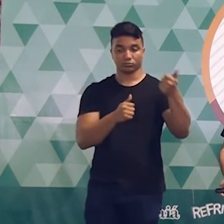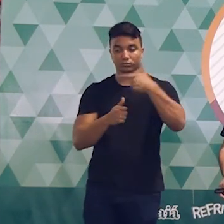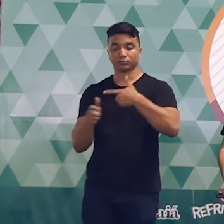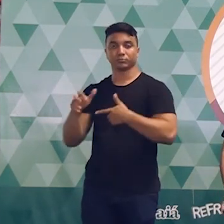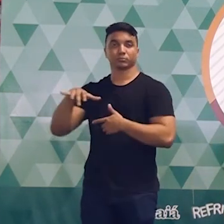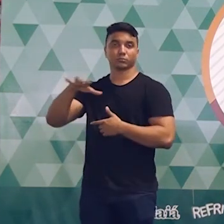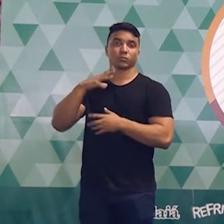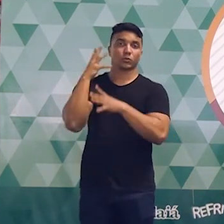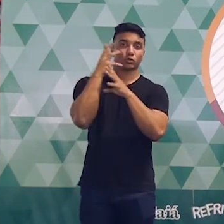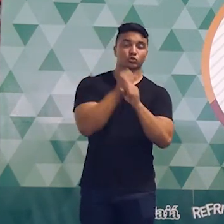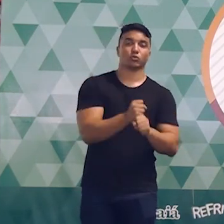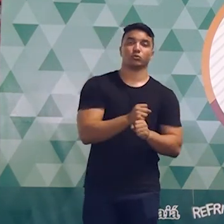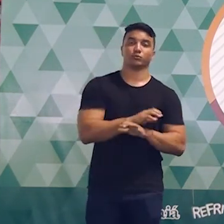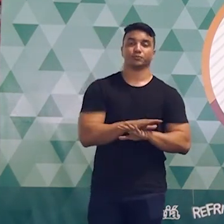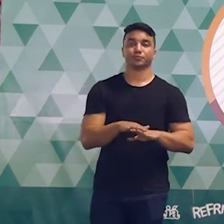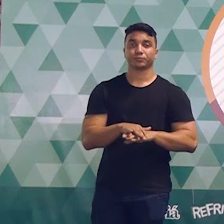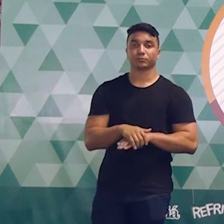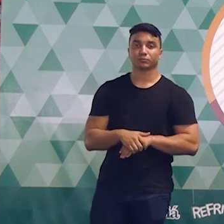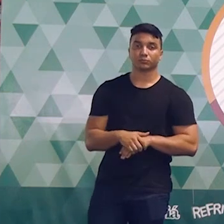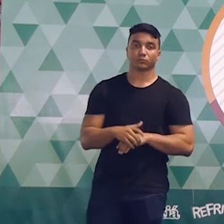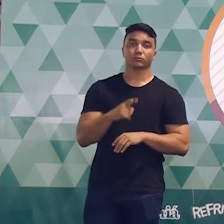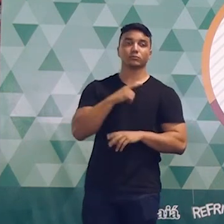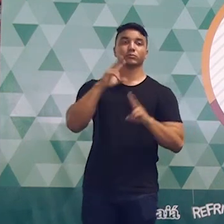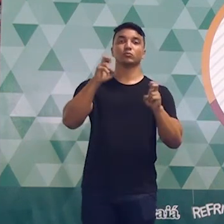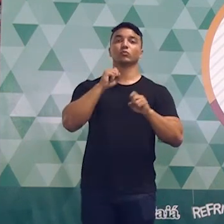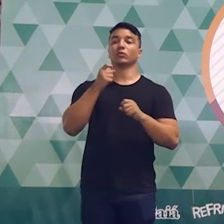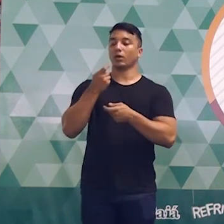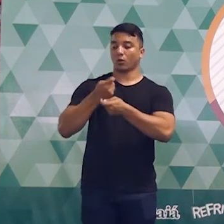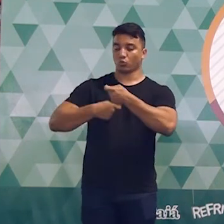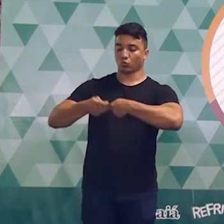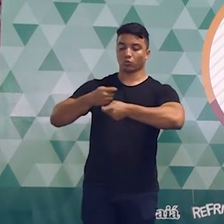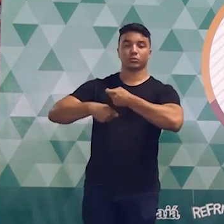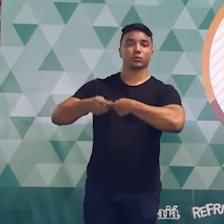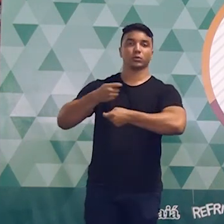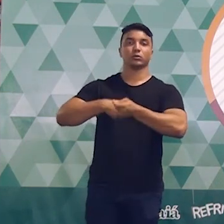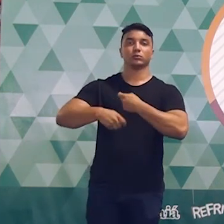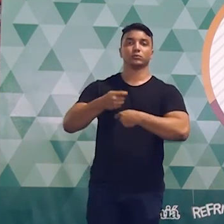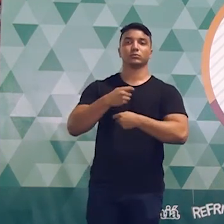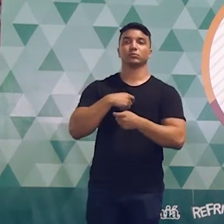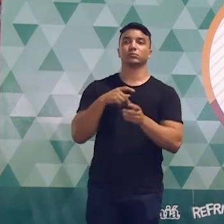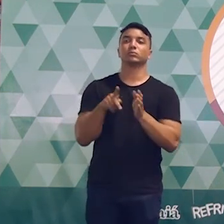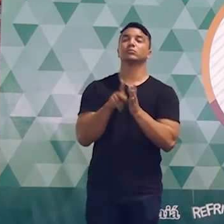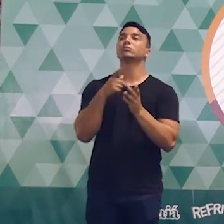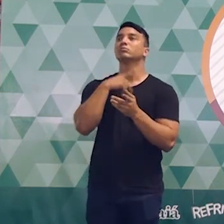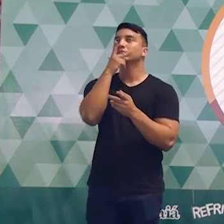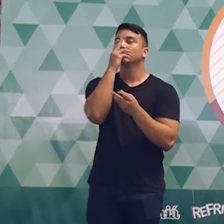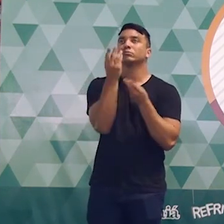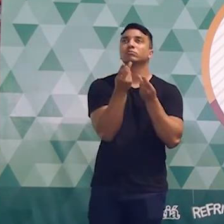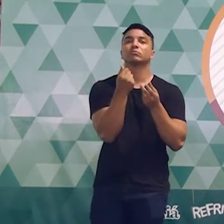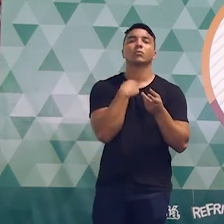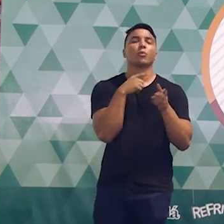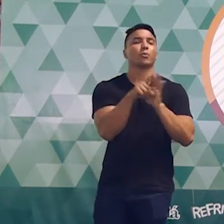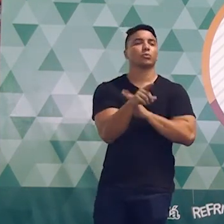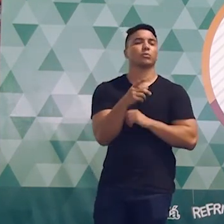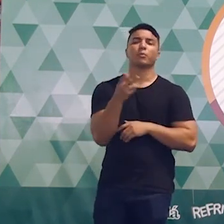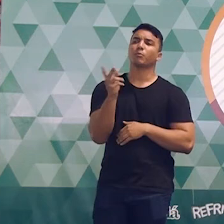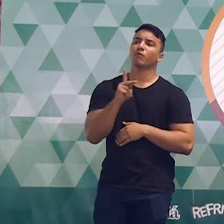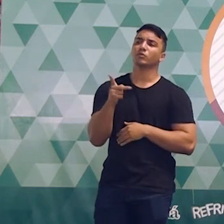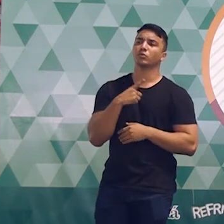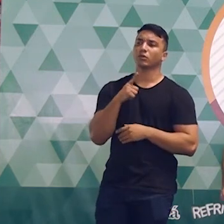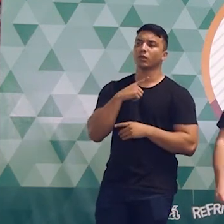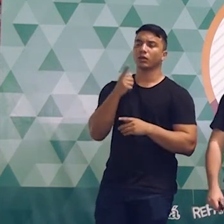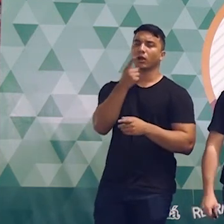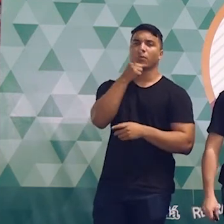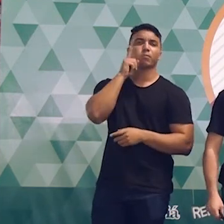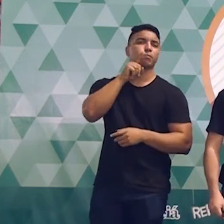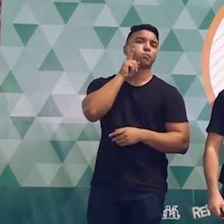questão histórica, certo? Você tem questão de economia, porque às vezes o pessoal me coloca, quando eu cito isso, o pessoal pergunta, professor, mas os